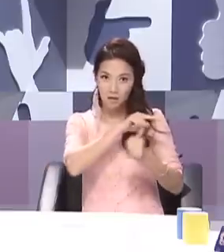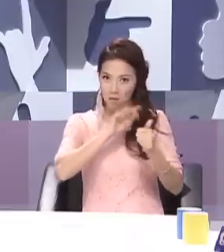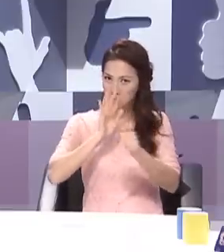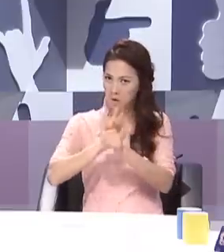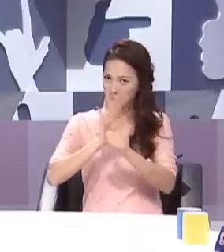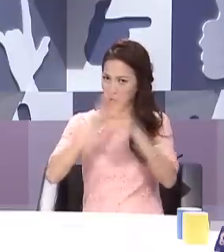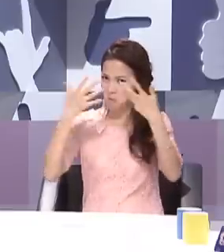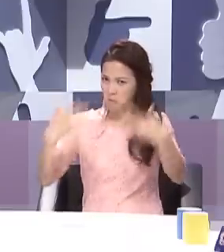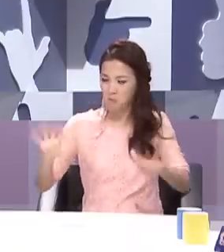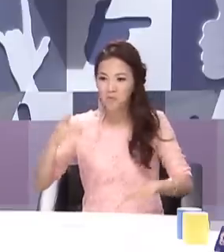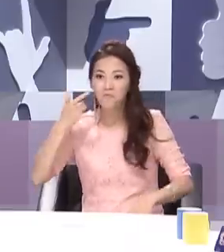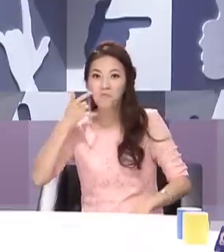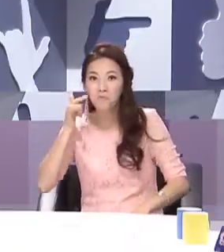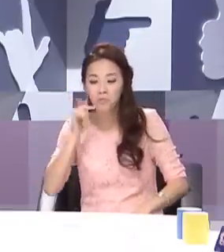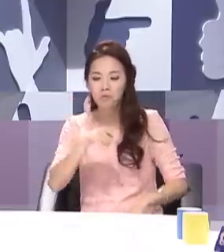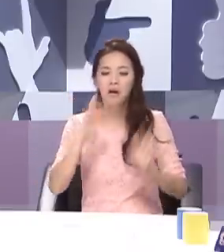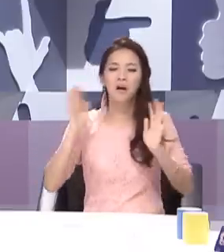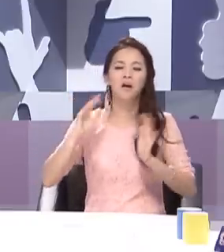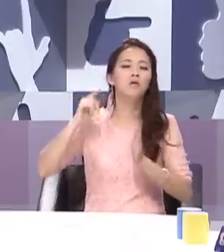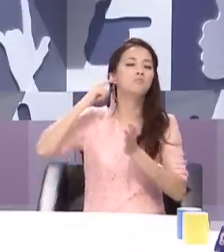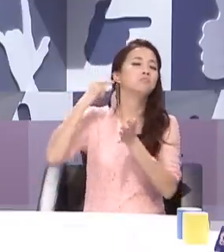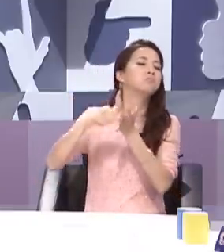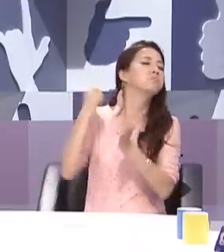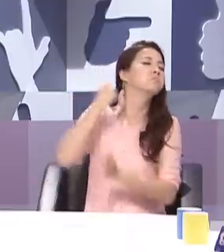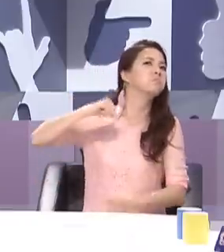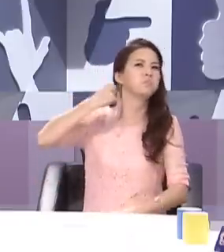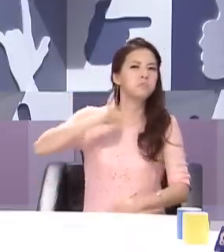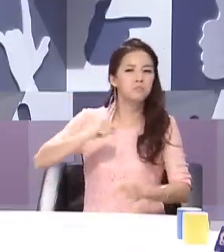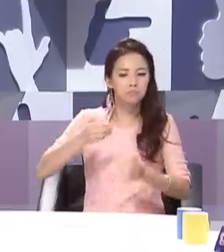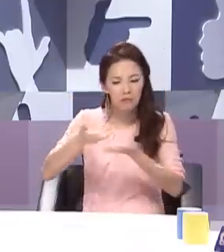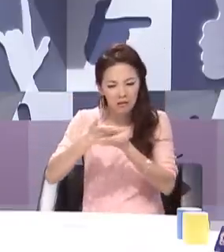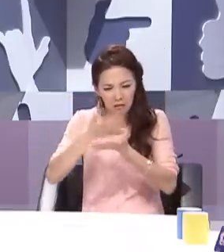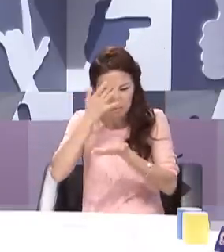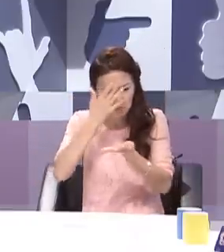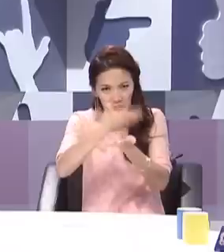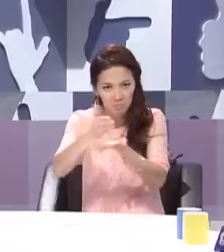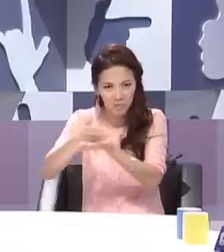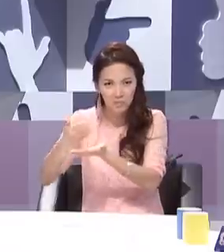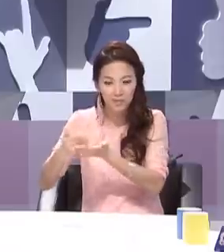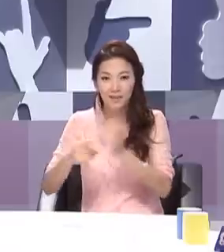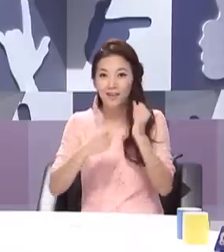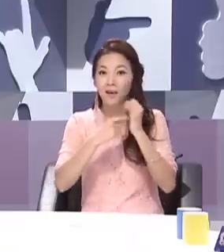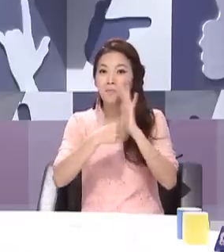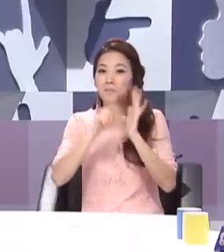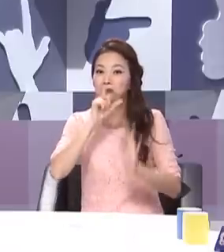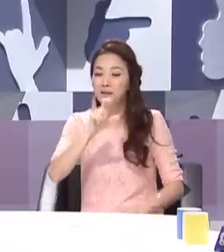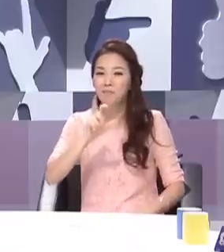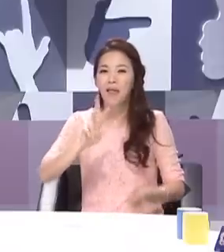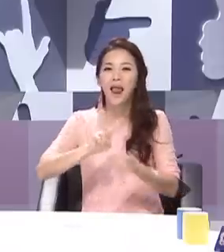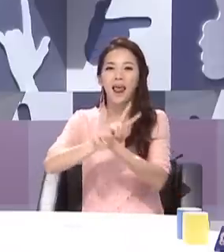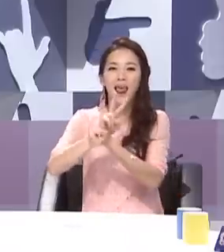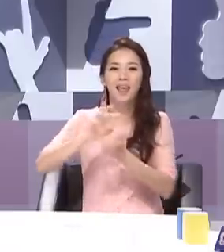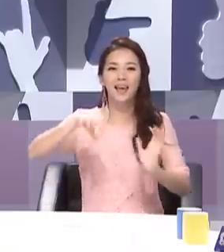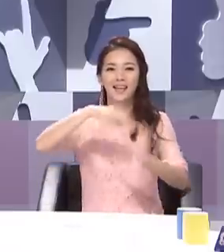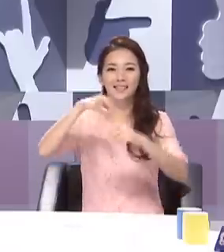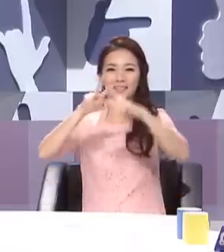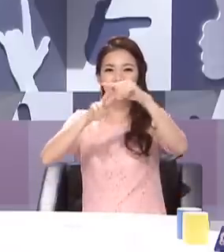家长提供和叛逆青少年和平相处的好方法，让我们欢迎林士